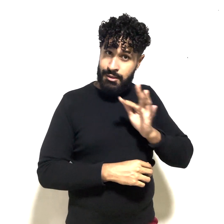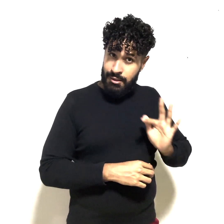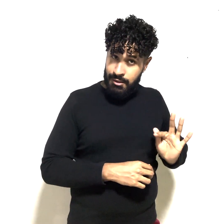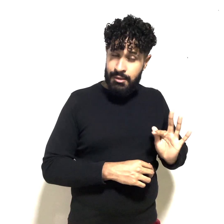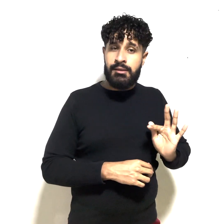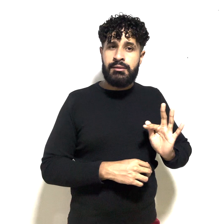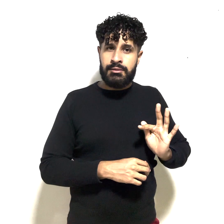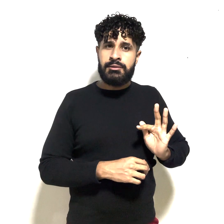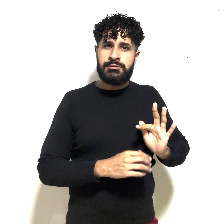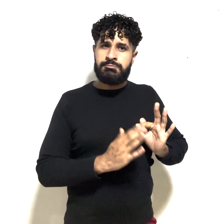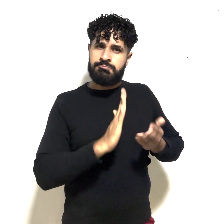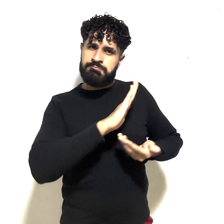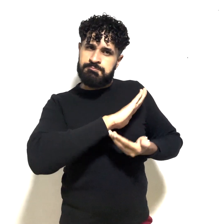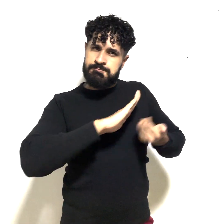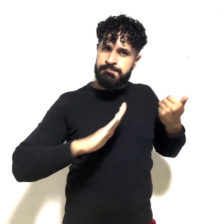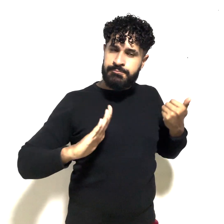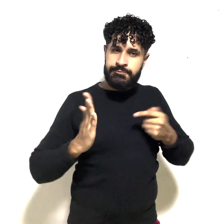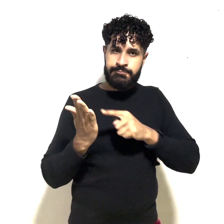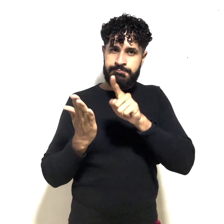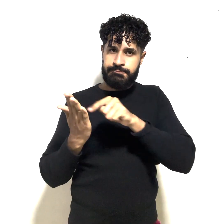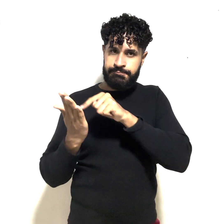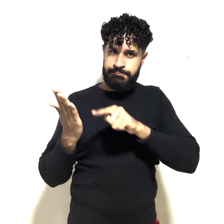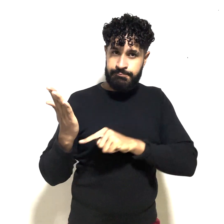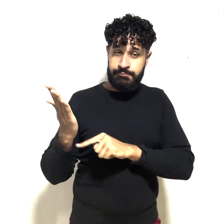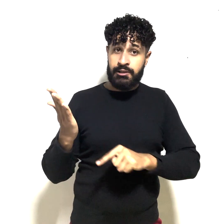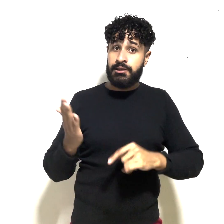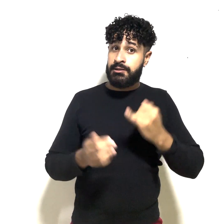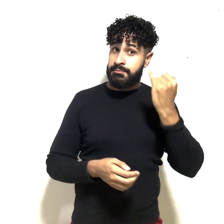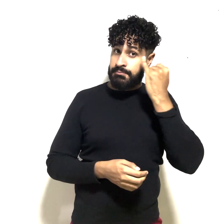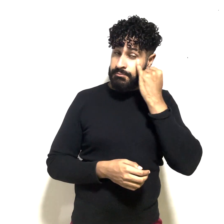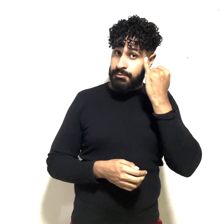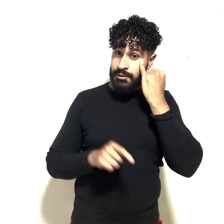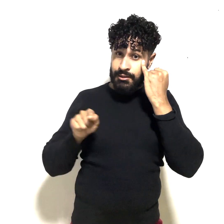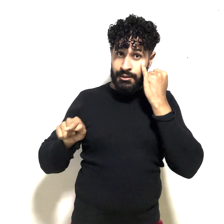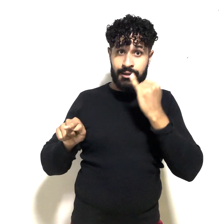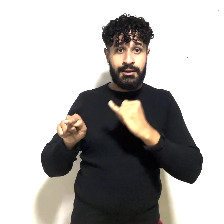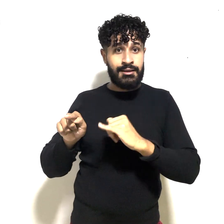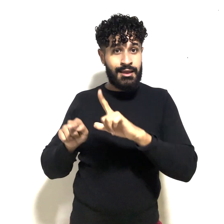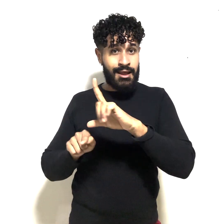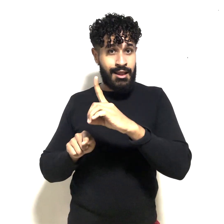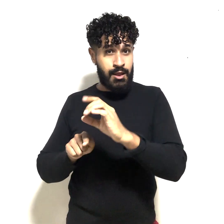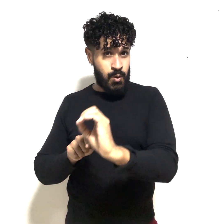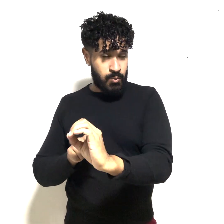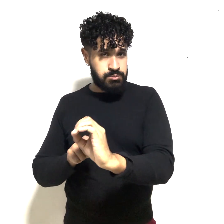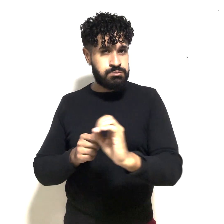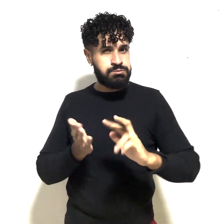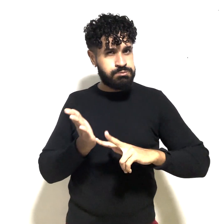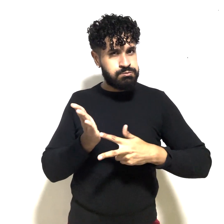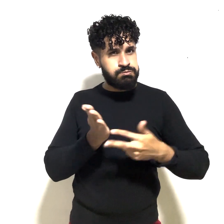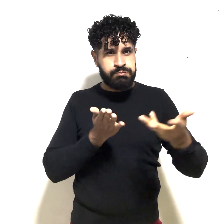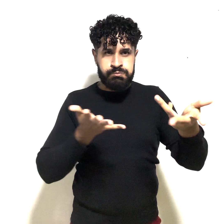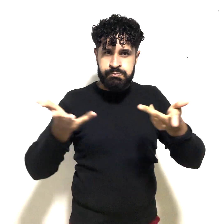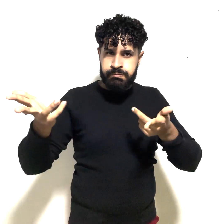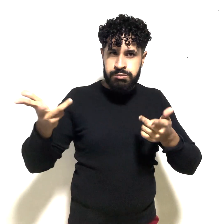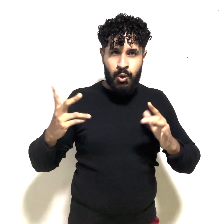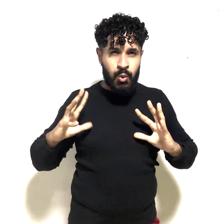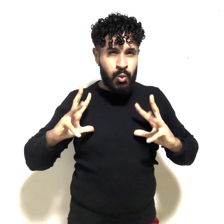a derrubar os vetos de ibanês a o cpro convoca toda a categoria